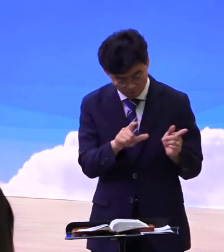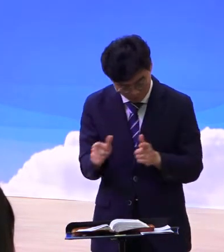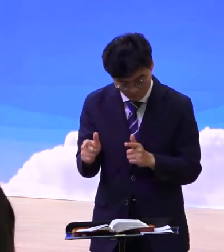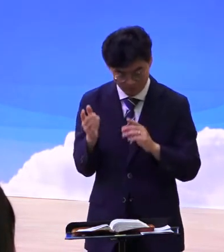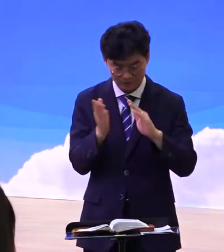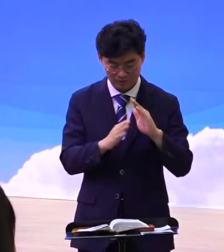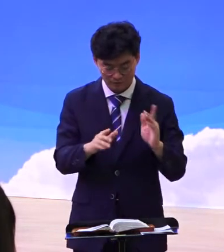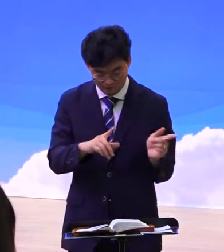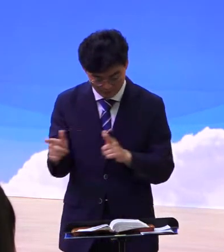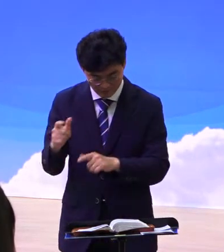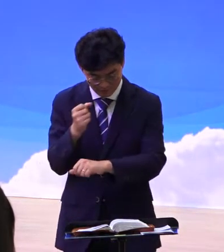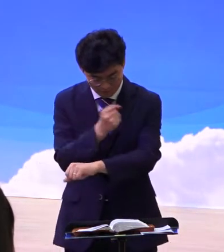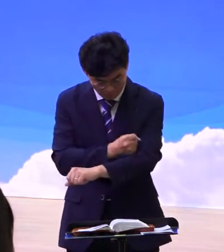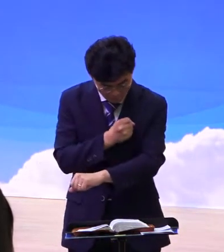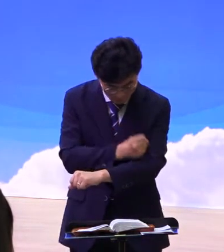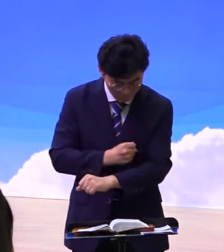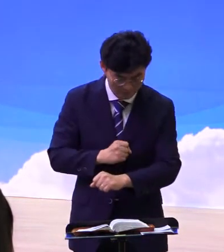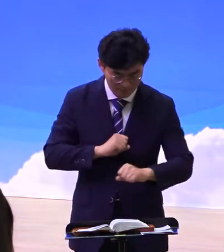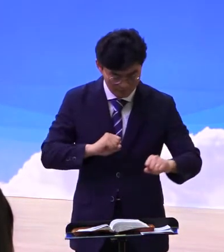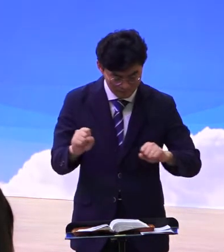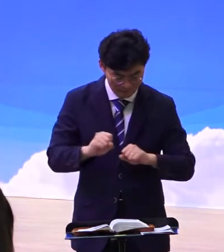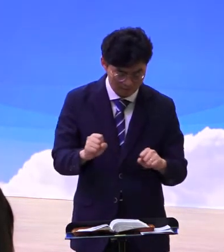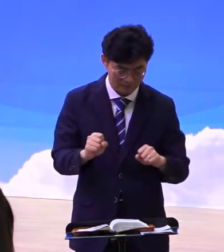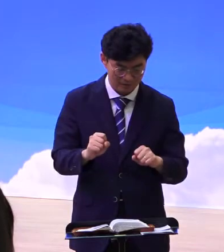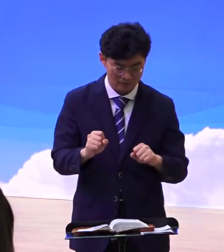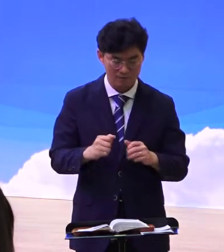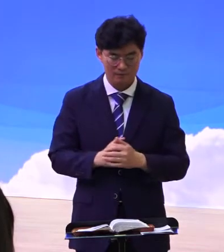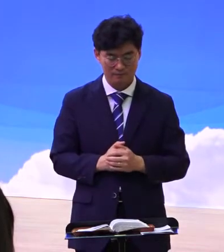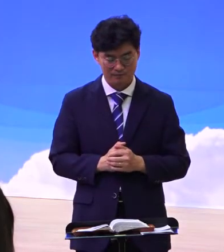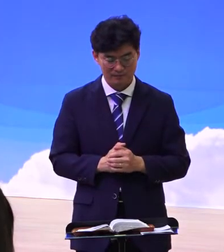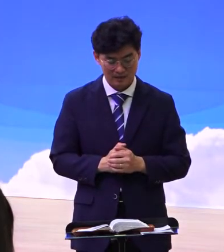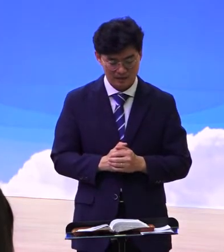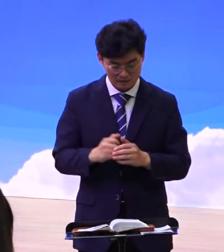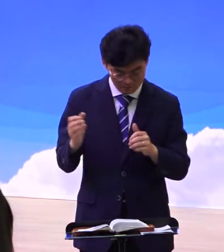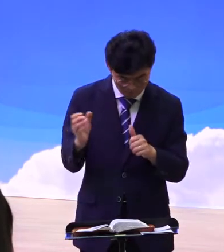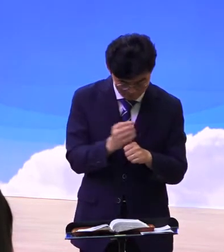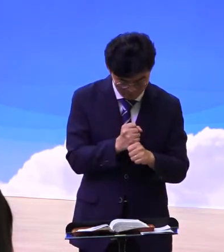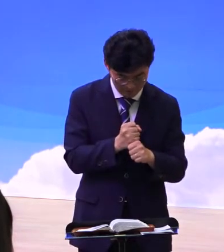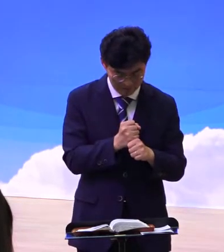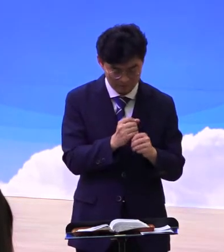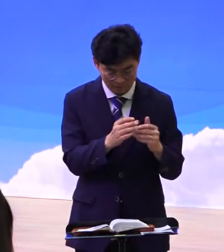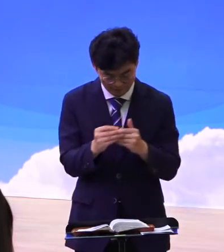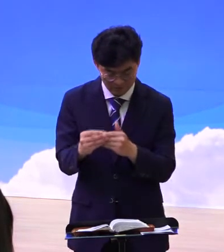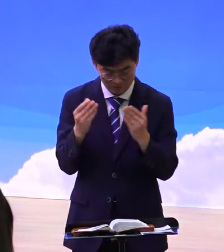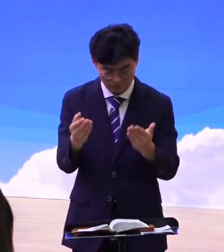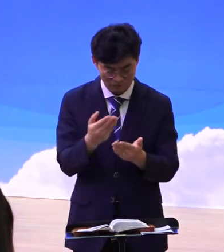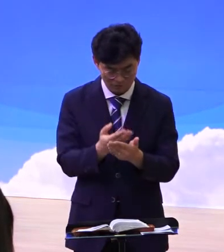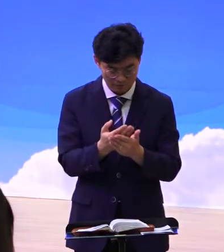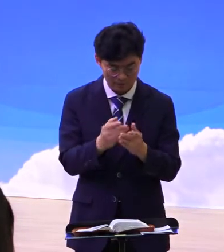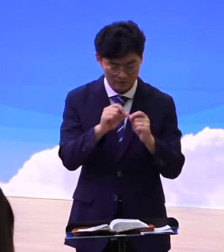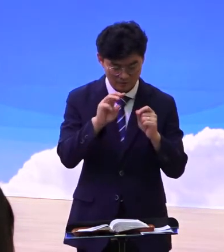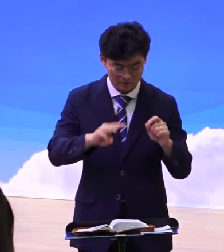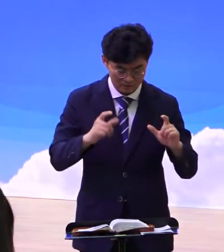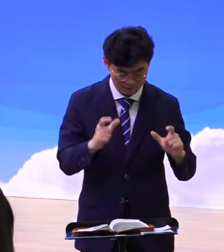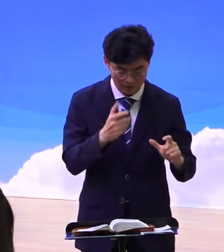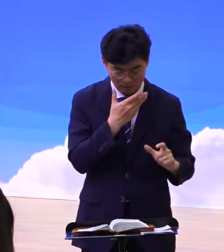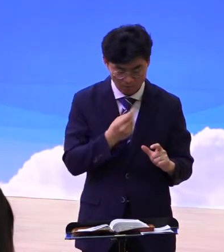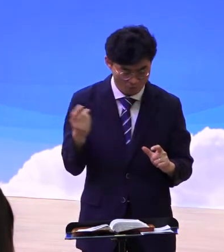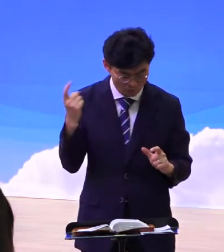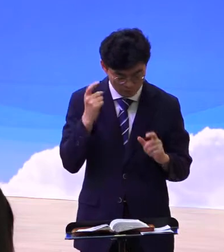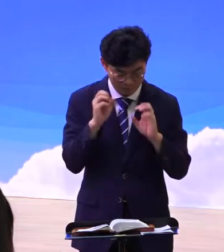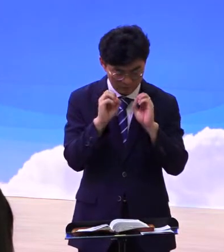통해서 이 교회를 강건하게 주님 이끌어 주시고 이 영천 지역에 복음이 증거되고 이 나라와